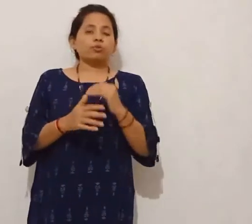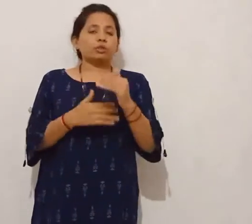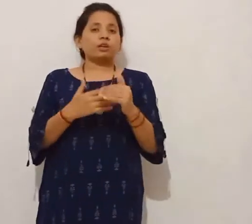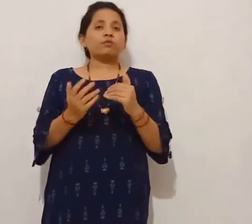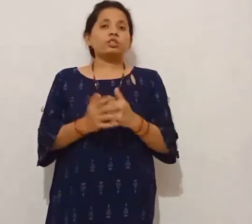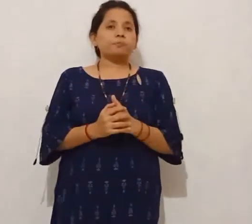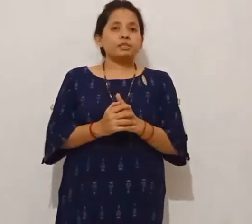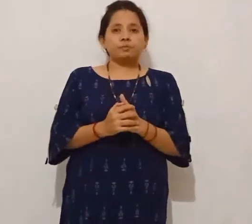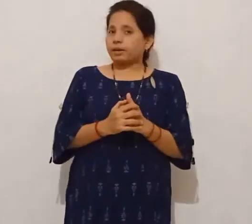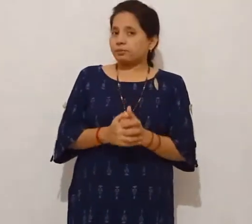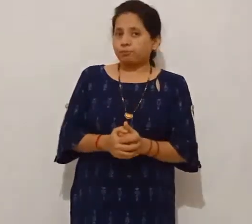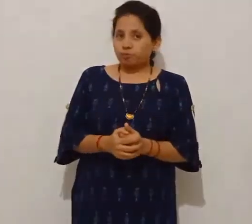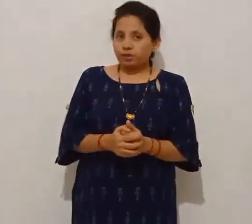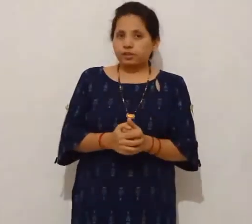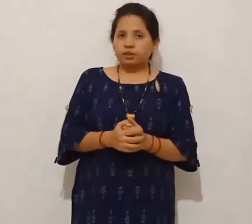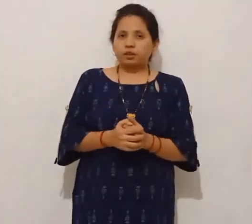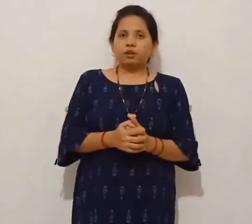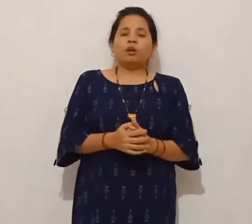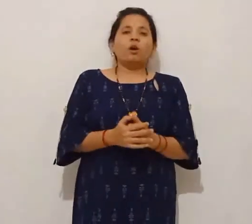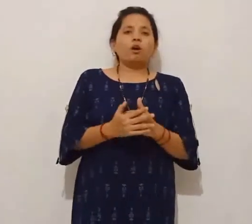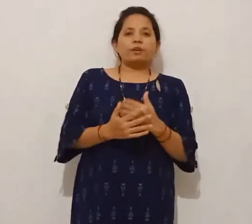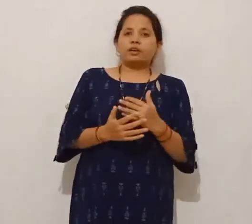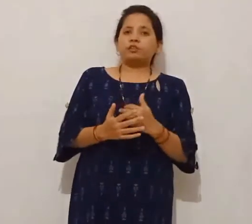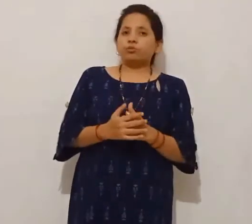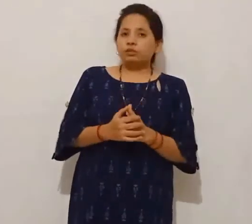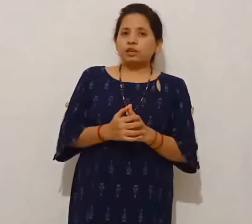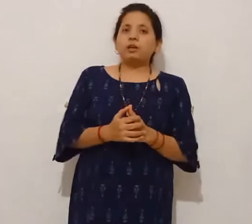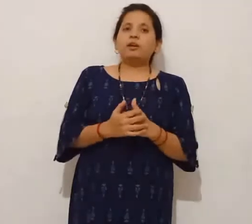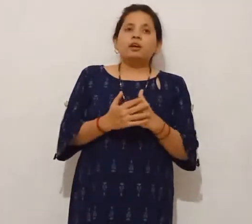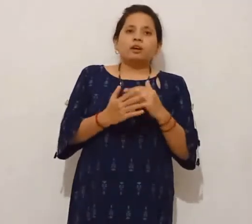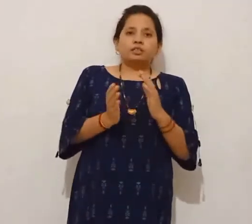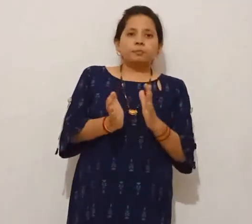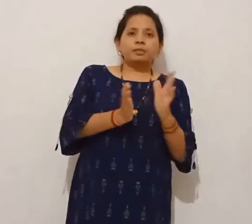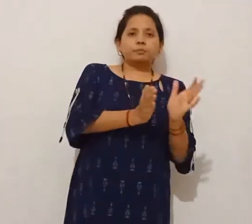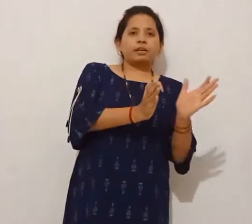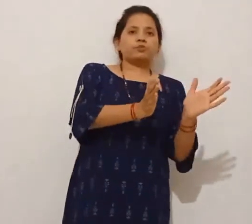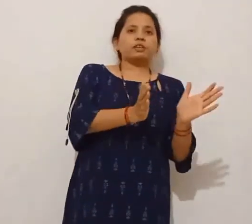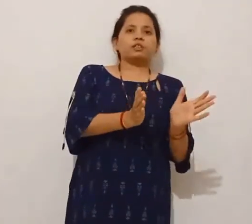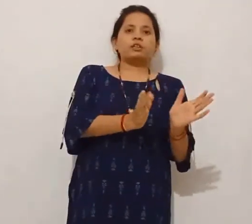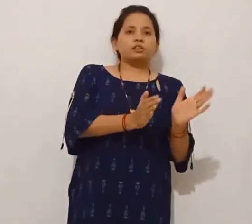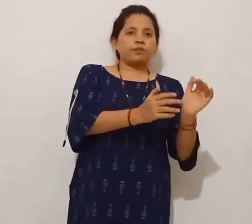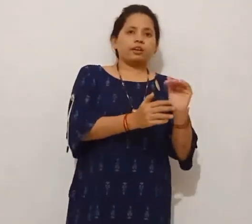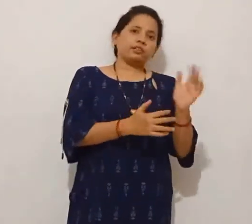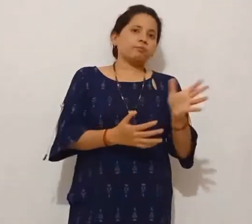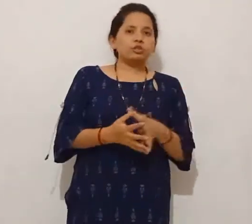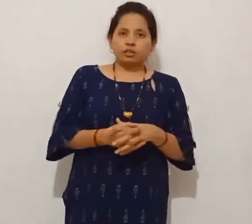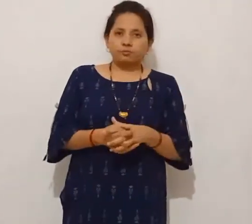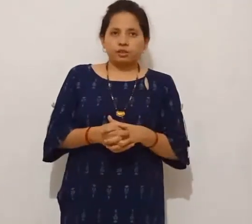होते हैं वो चीपेस्ट प्राइस में हमको मिल जाते हैं, और वेरायटी थोड़ी सी चीपेस्ट प्राइस वाली थिंग्स की वेरायटी हमको ज्यादा मिलती